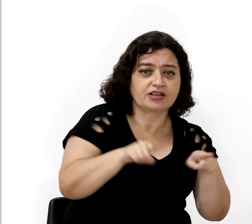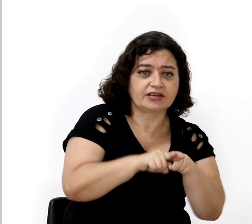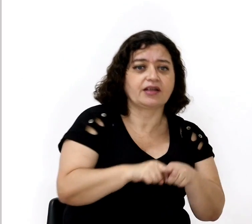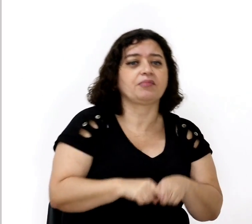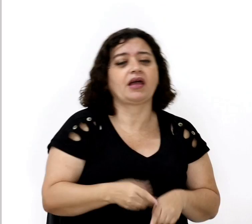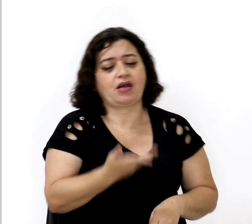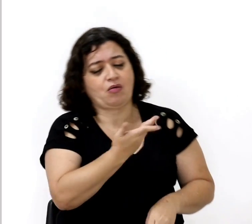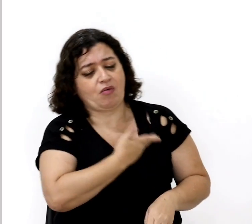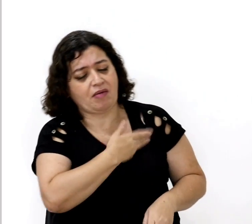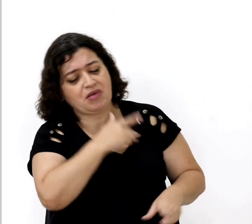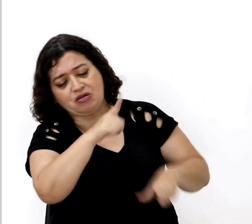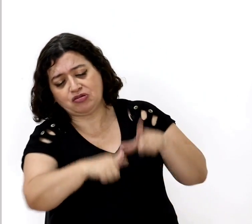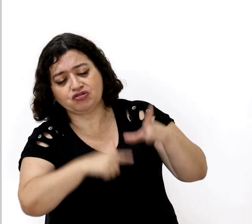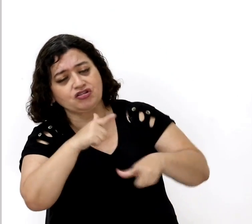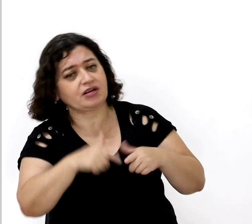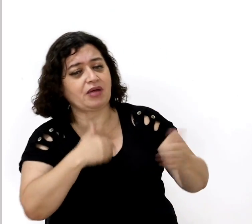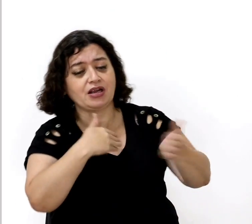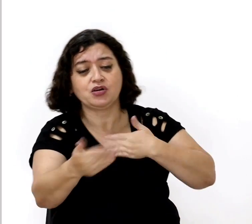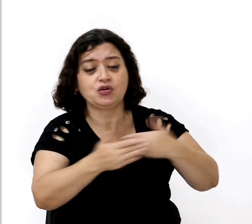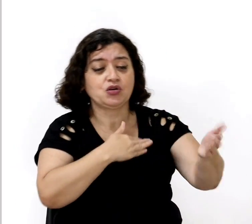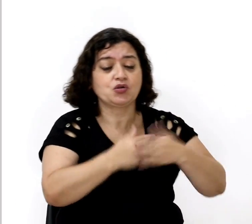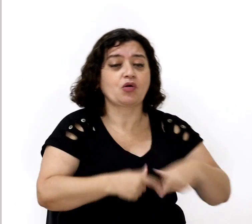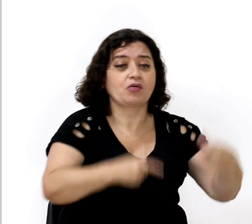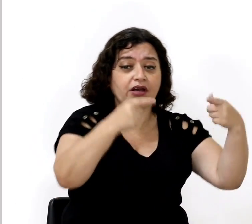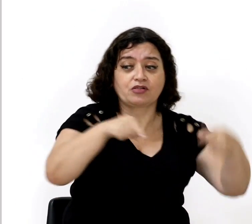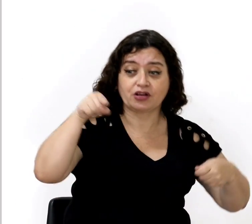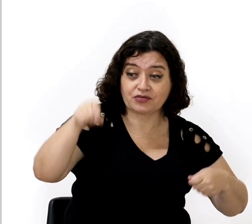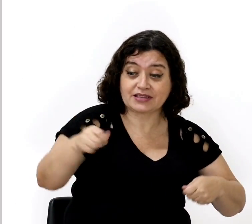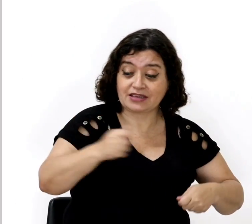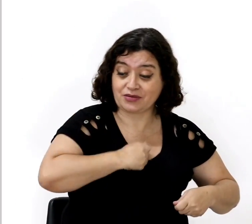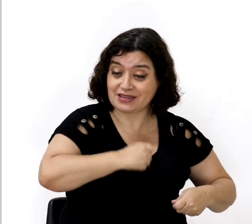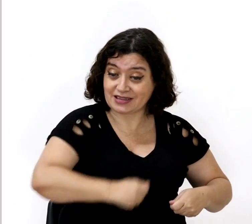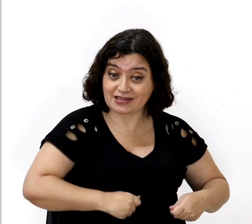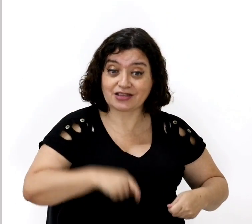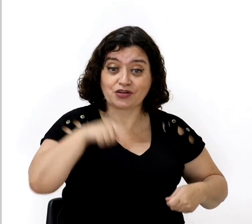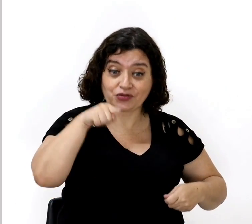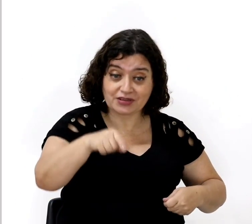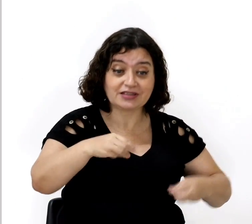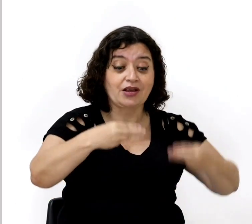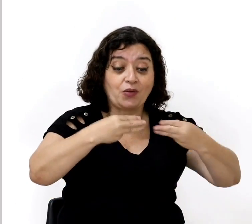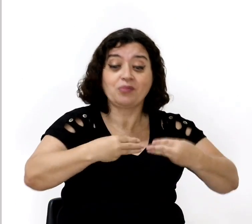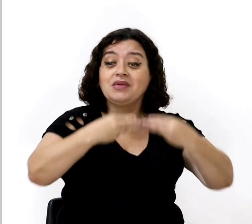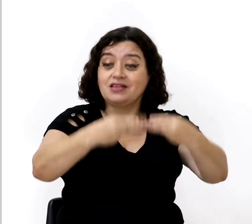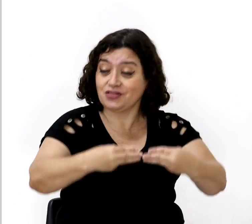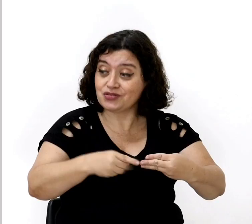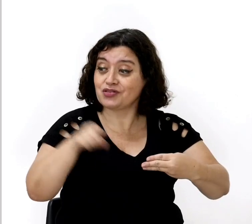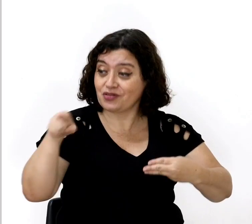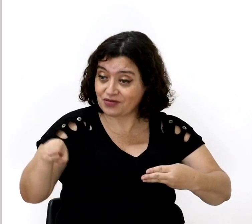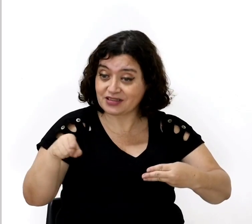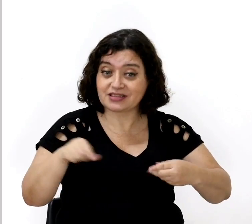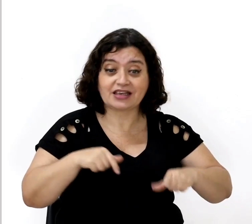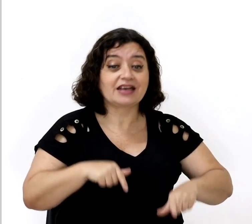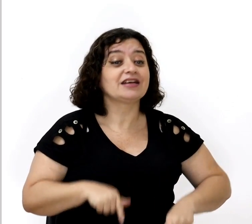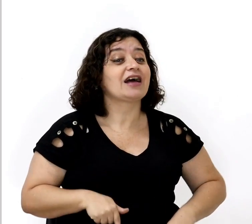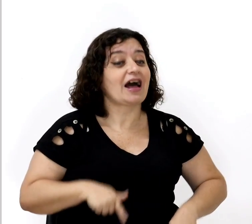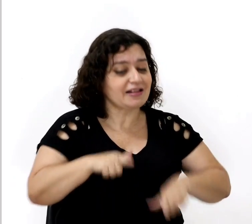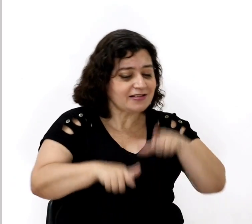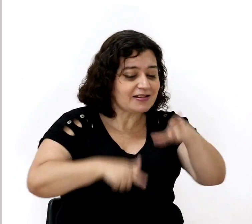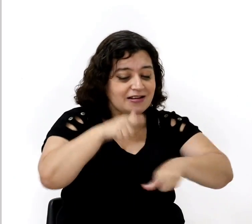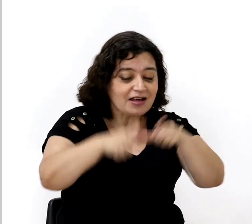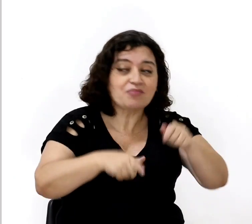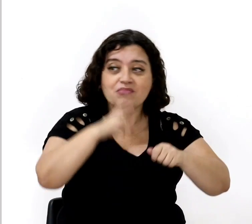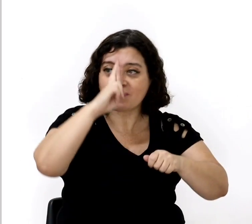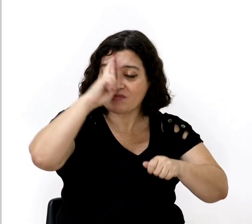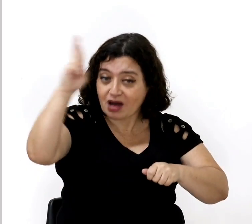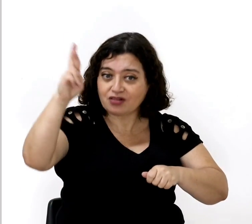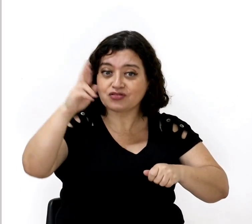também ao seu colega de trabalho. Onde você está, você é um ministro, você é um sacerdote, você é um embaixador, e ali você está a serviço do Senhor